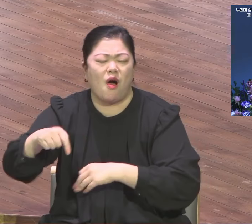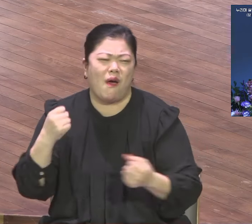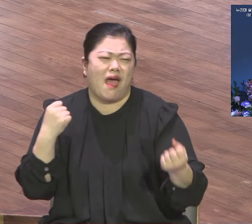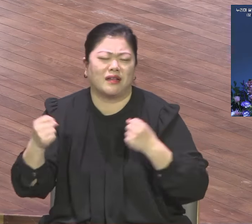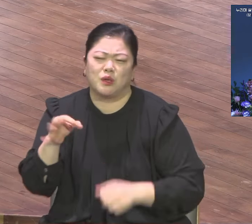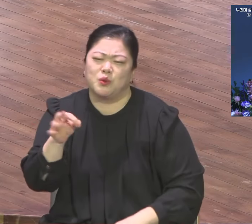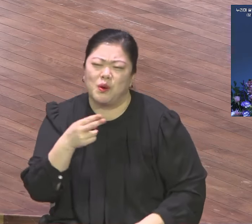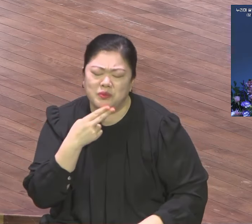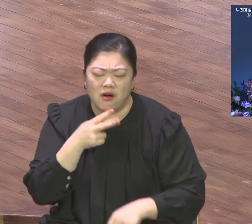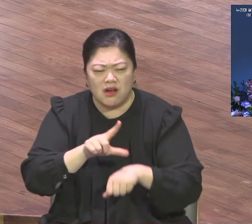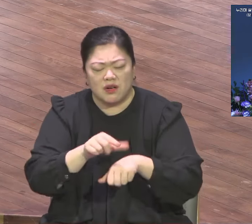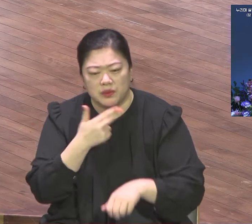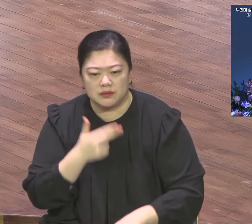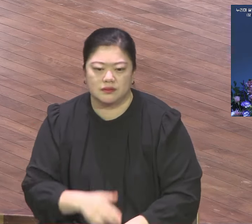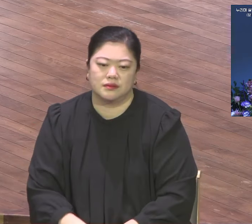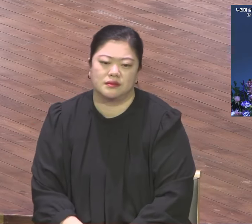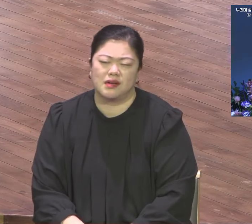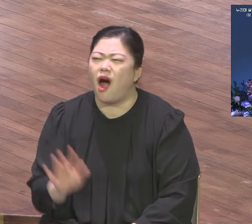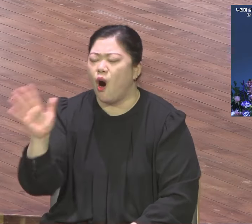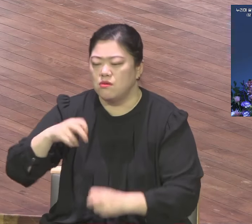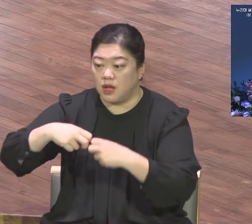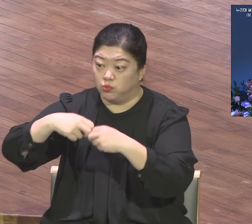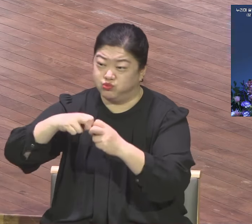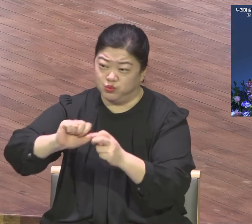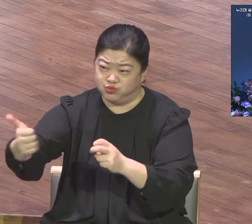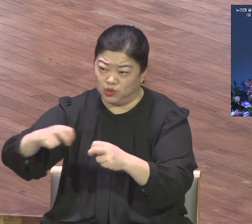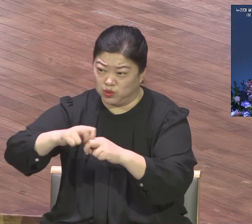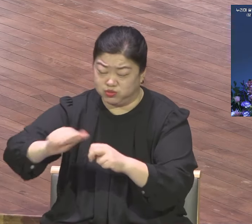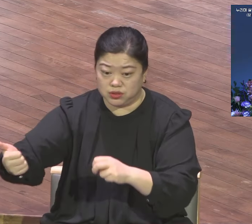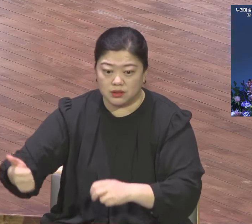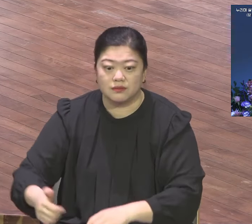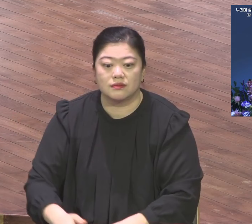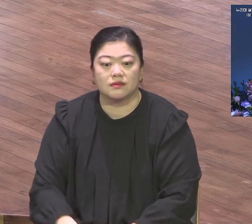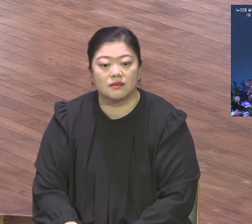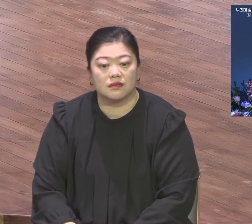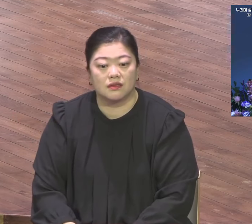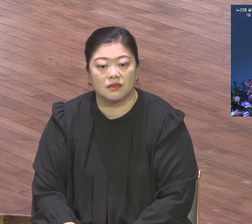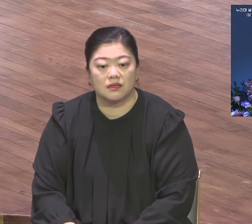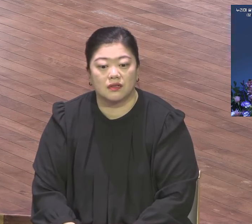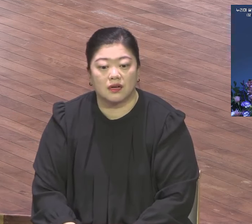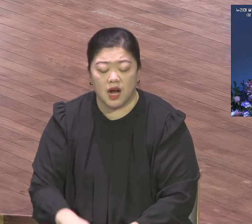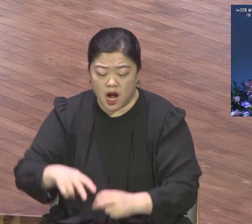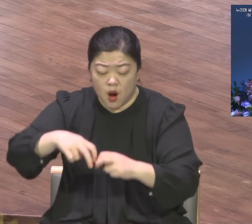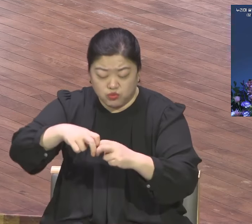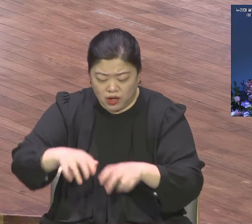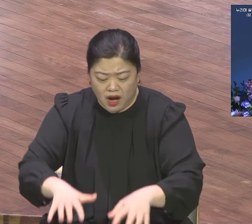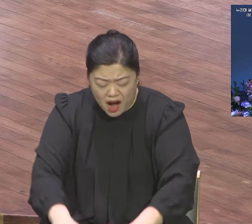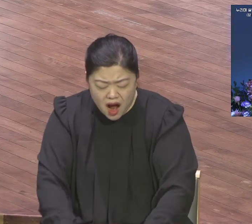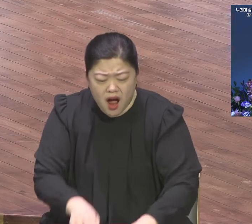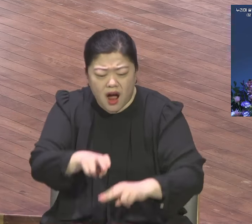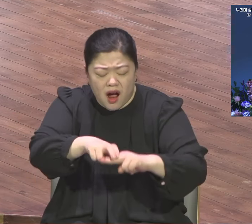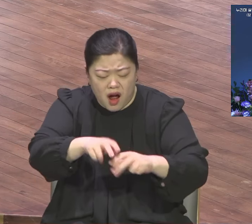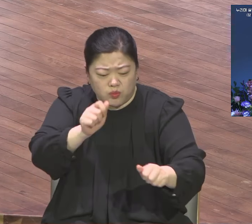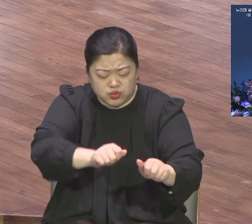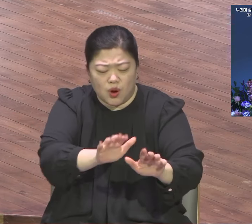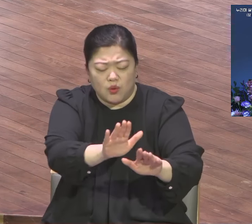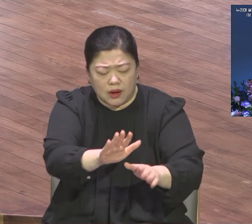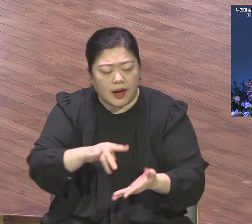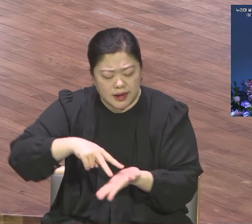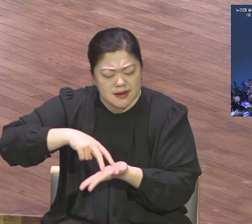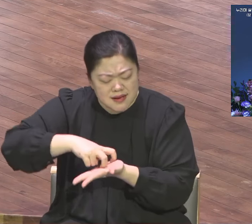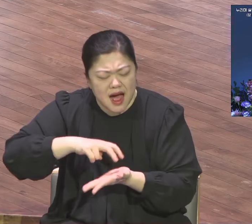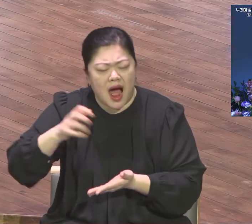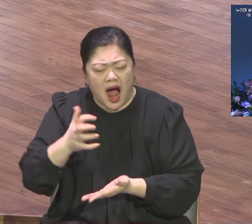아니 목사님 내가 무릎이 아파서 무릎을 안 쓰가 그런 거 무릎 계속 쓰면 더 좋아져요.